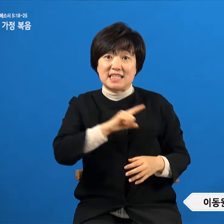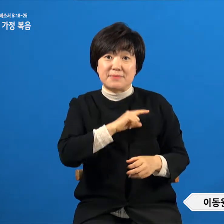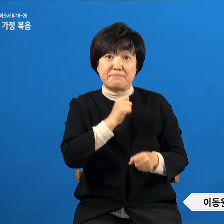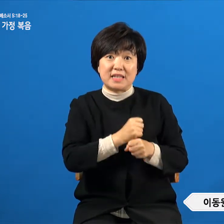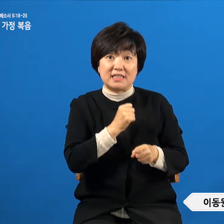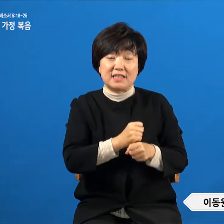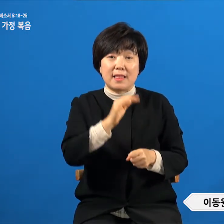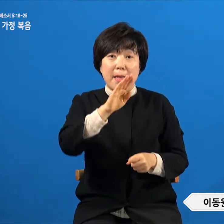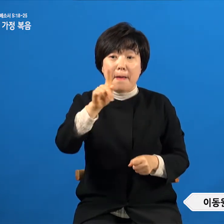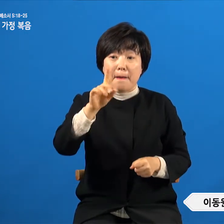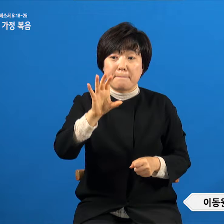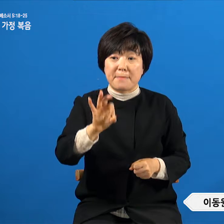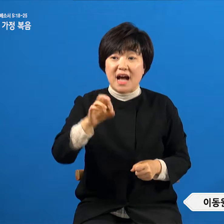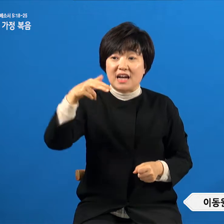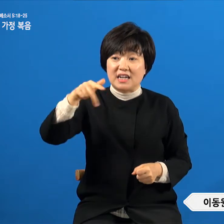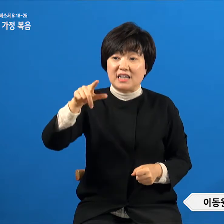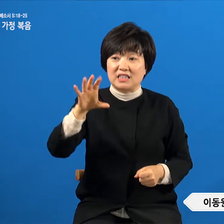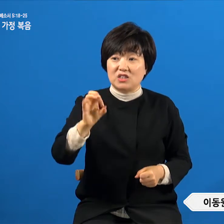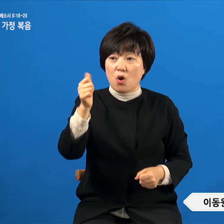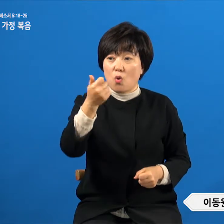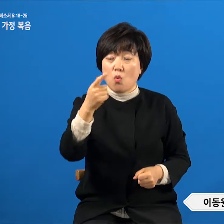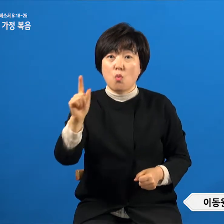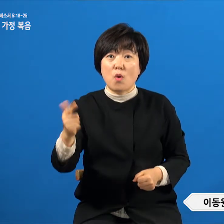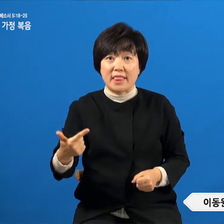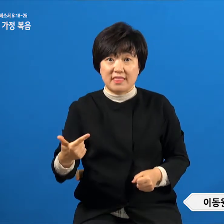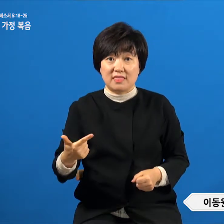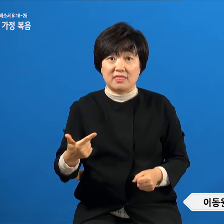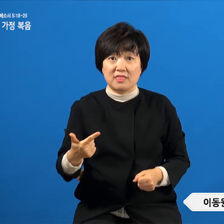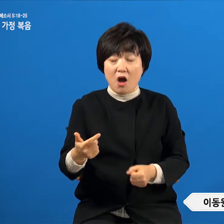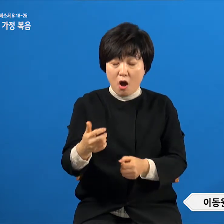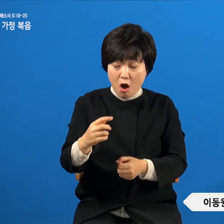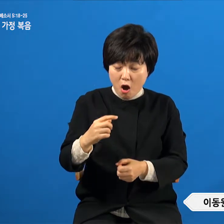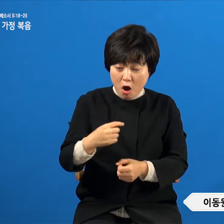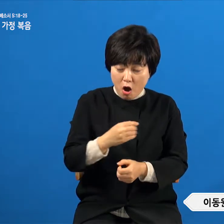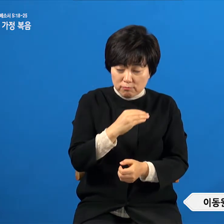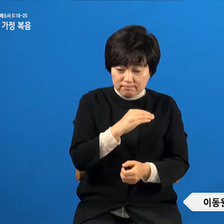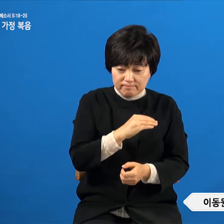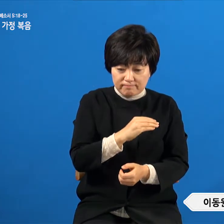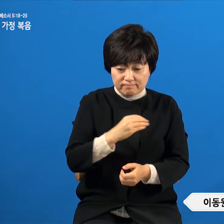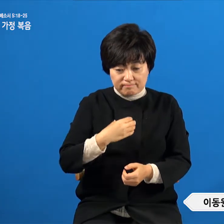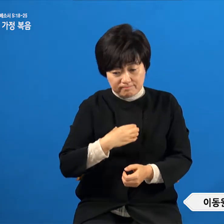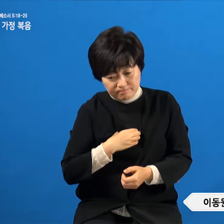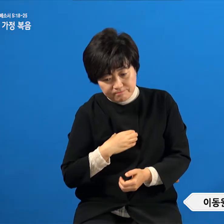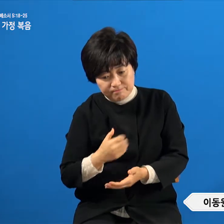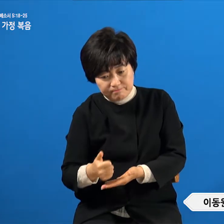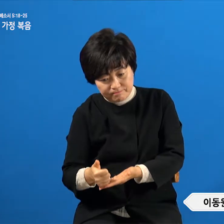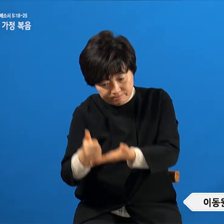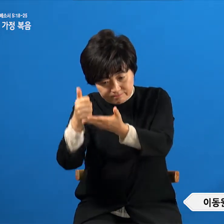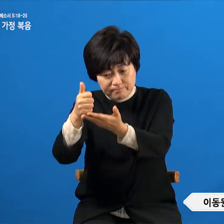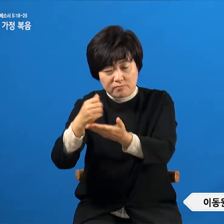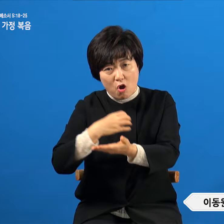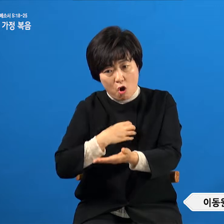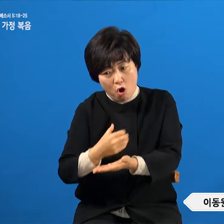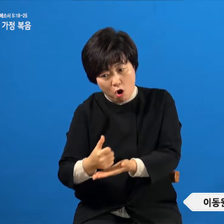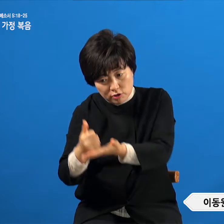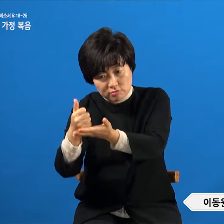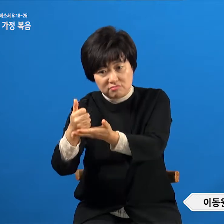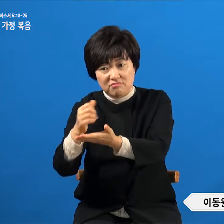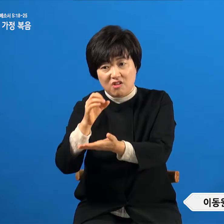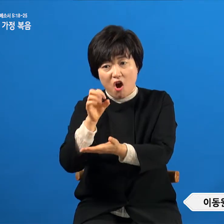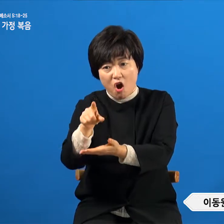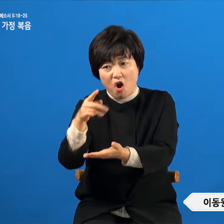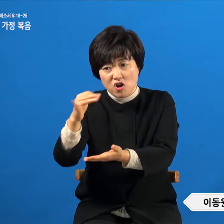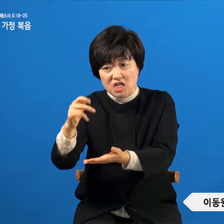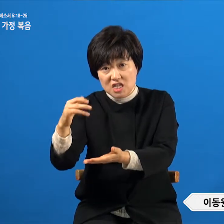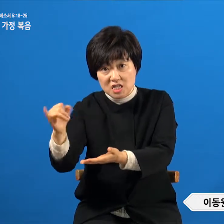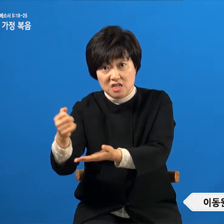선생님이십니다. 존칭해요. 어리신이, 그게 어린이가 된 거예요. 그 전에는 뭐로 불렀느냐? 아새끼.